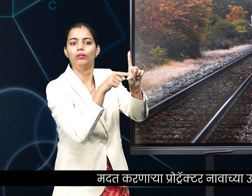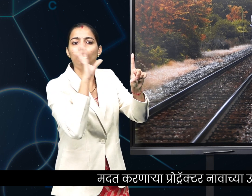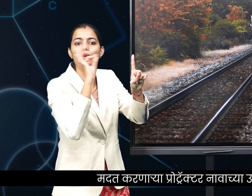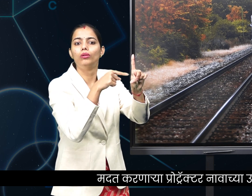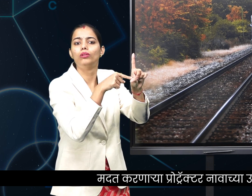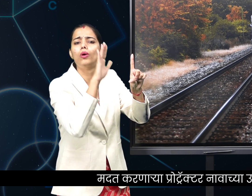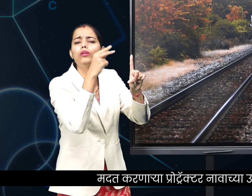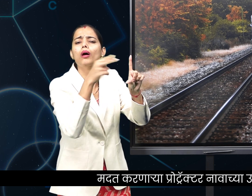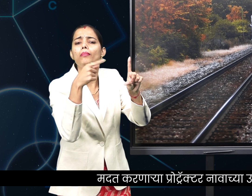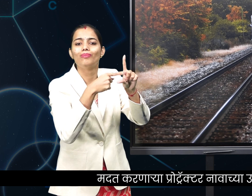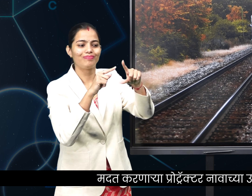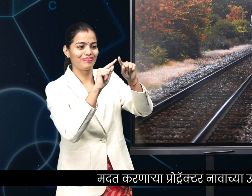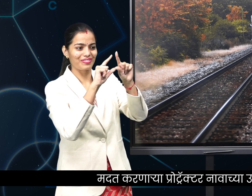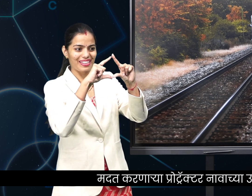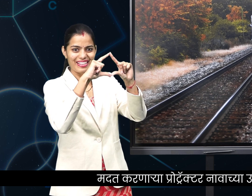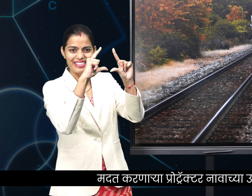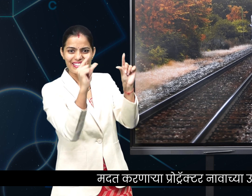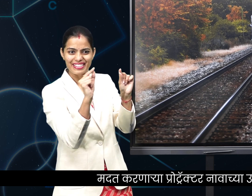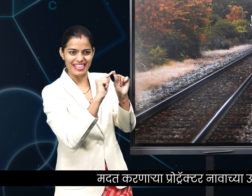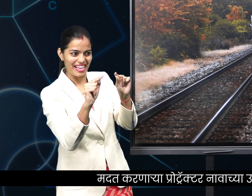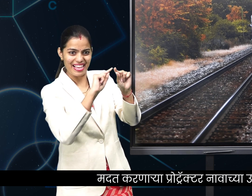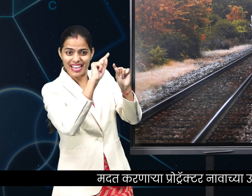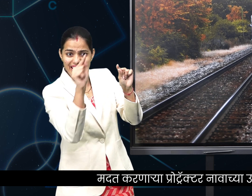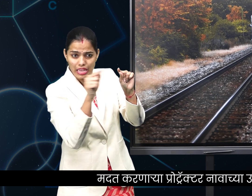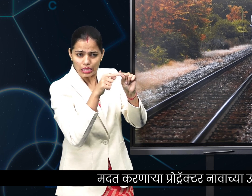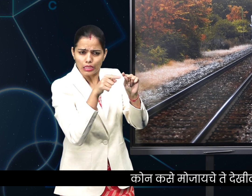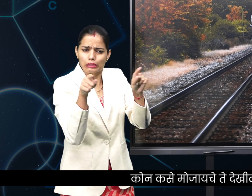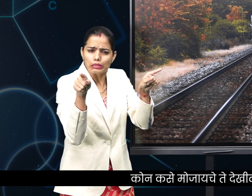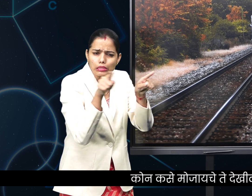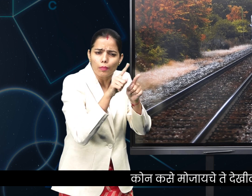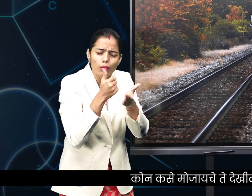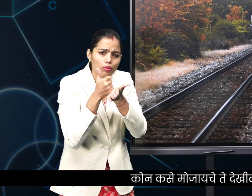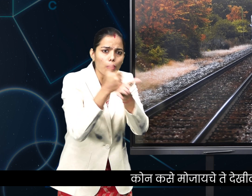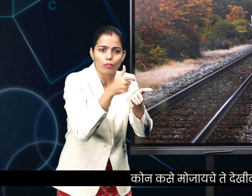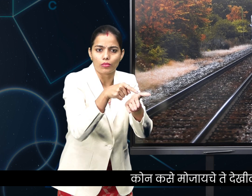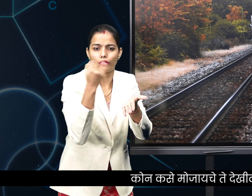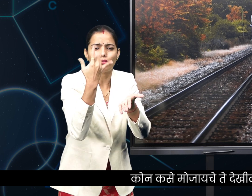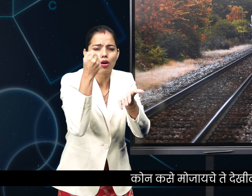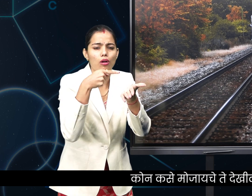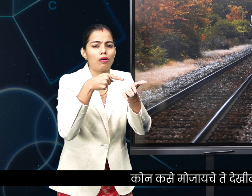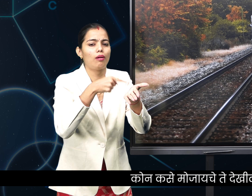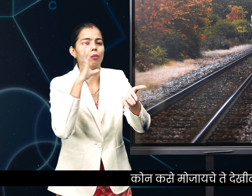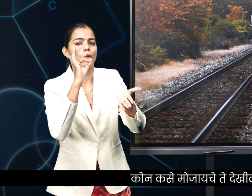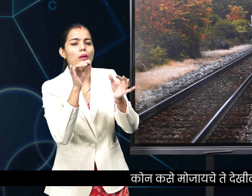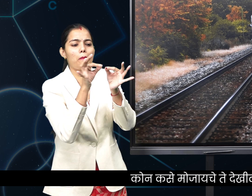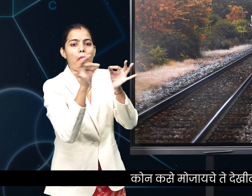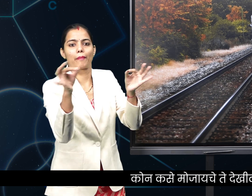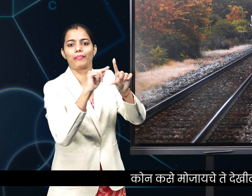मदत करणाऱ्या प्रोट्रॅक्टर नावाच्या उपकरणाचा वापर करून कोन कसे मोजायचे ते देखील आपण दाखवू.